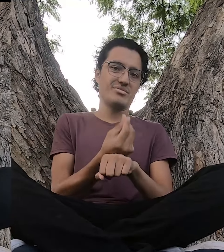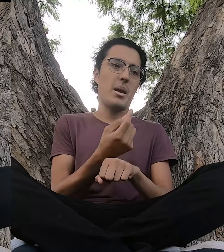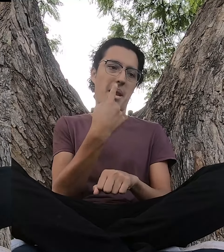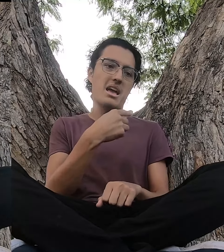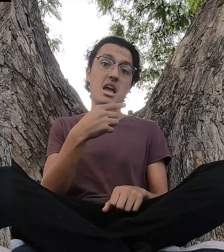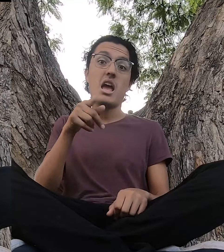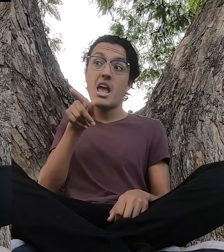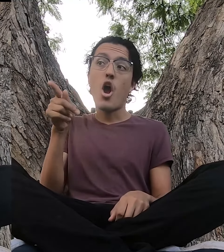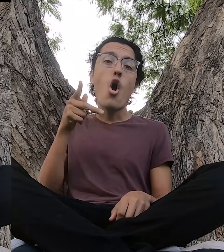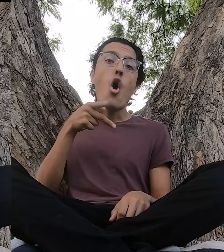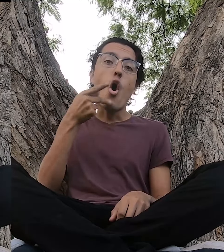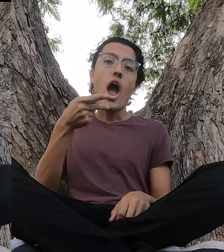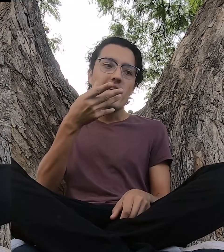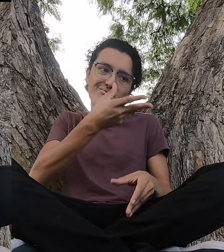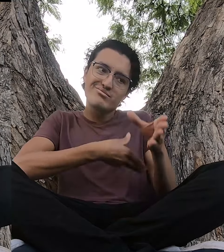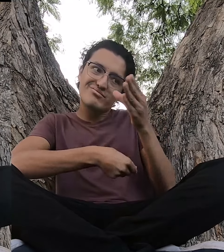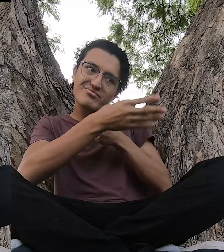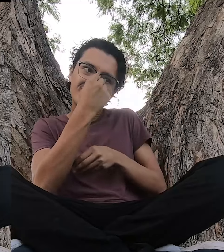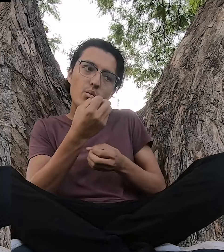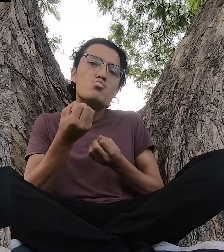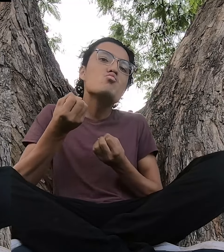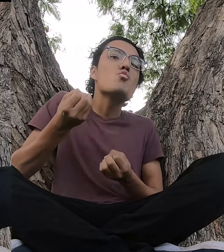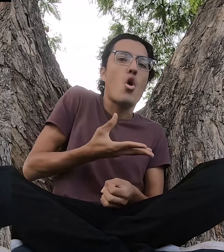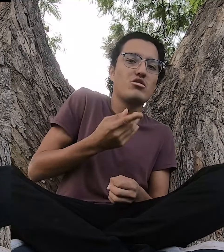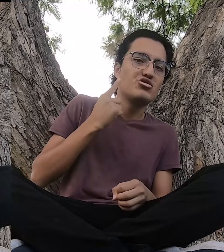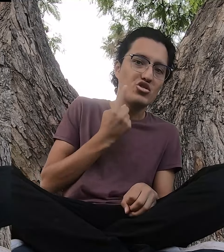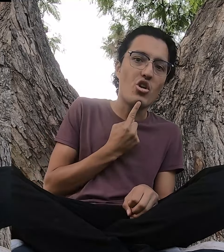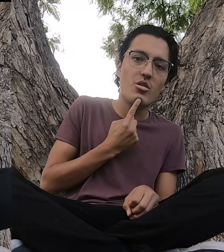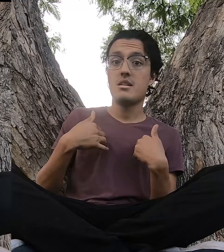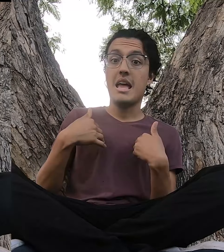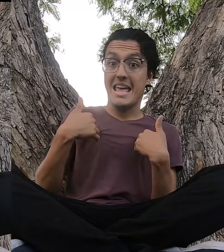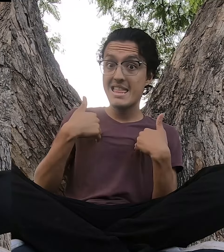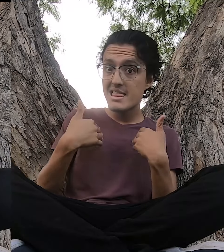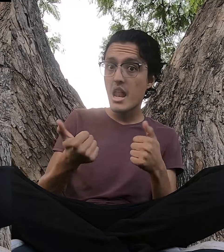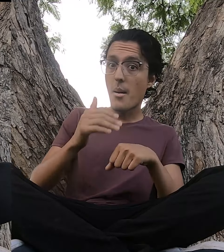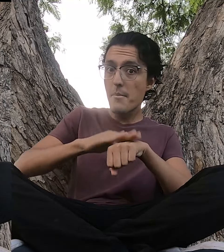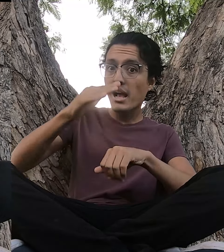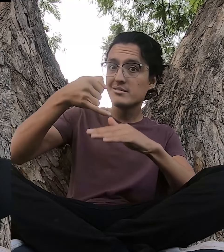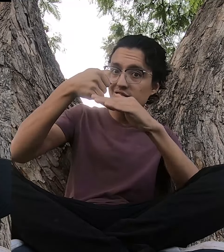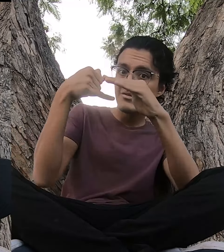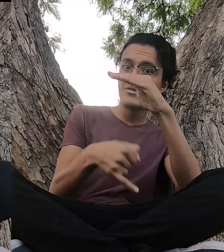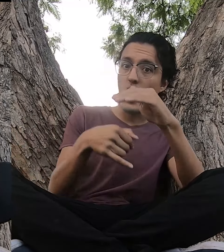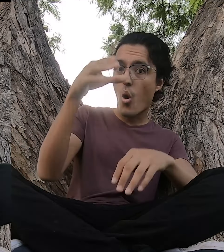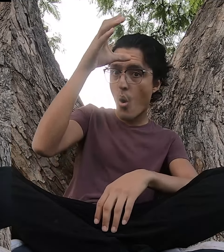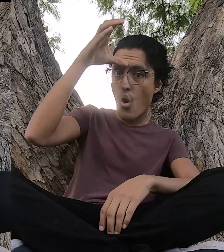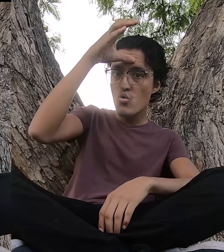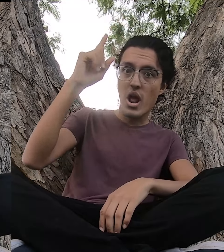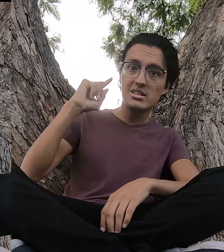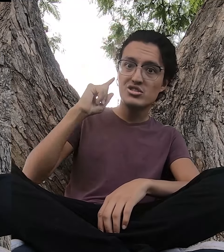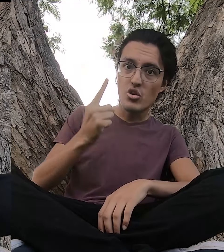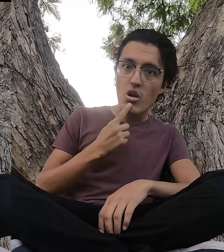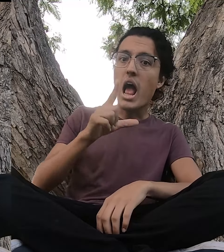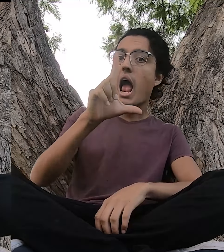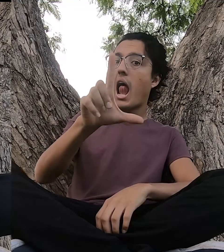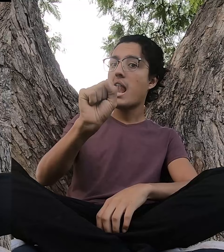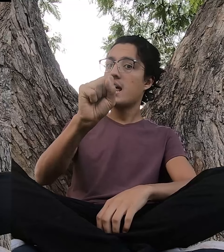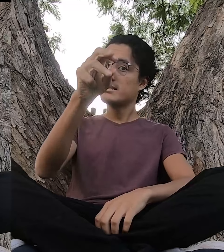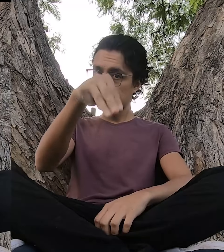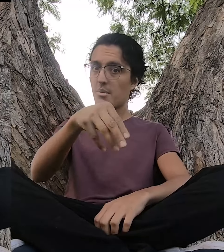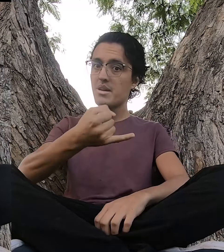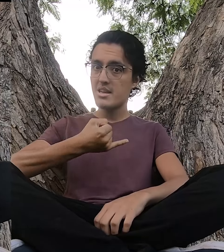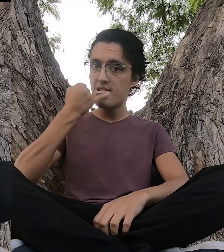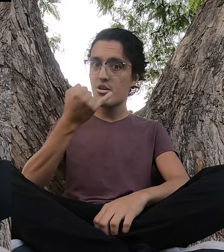existe gracias a lo que ellos puedan ofrecernos. Y bueno, para poder entender un poco más sobre la cultura de las